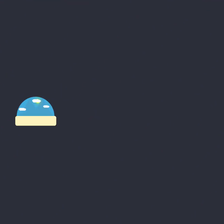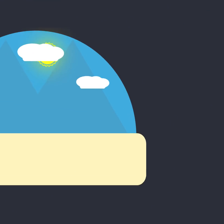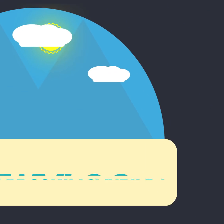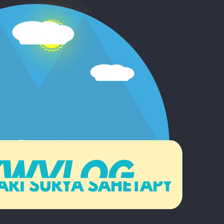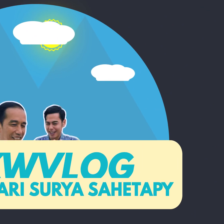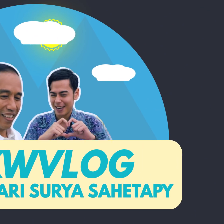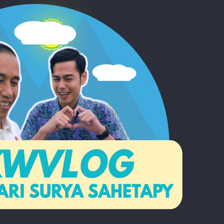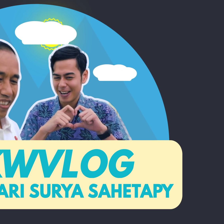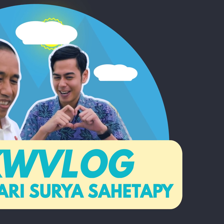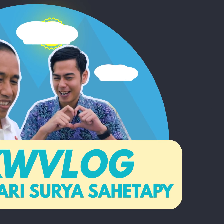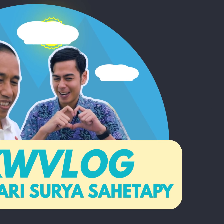milenial.